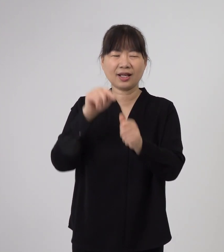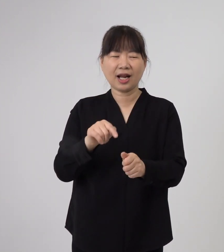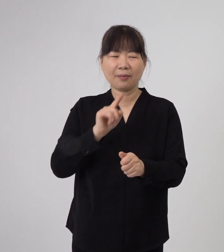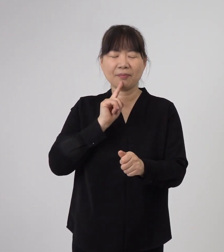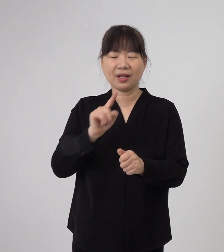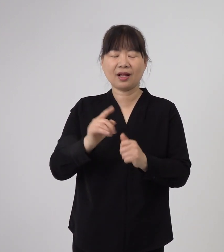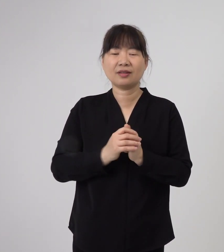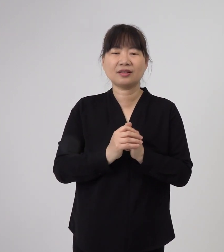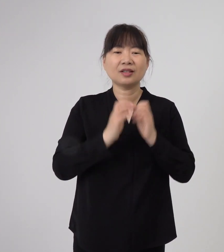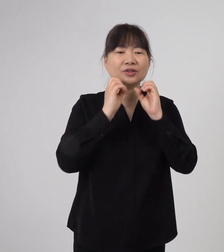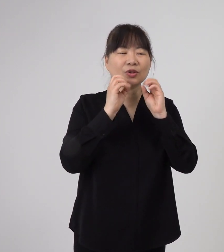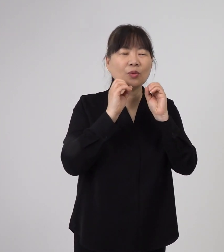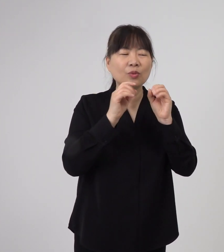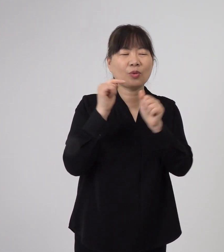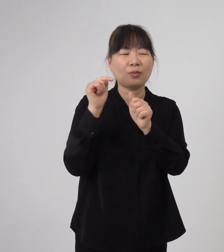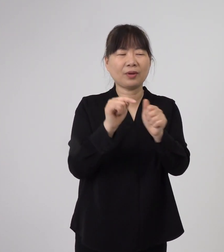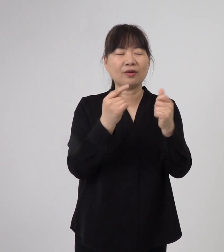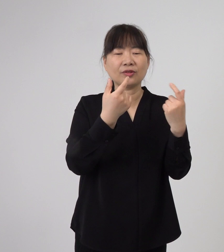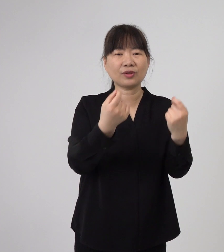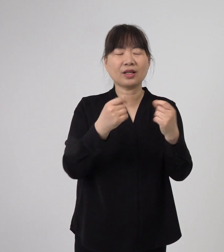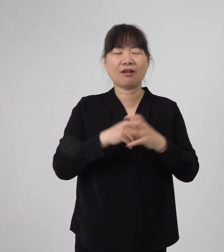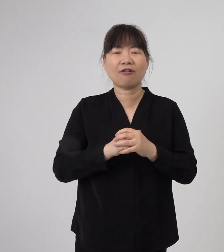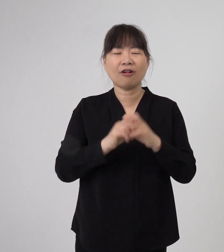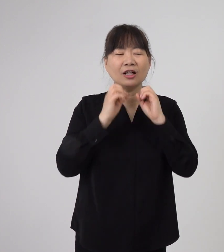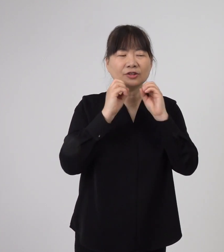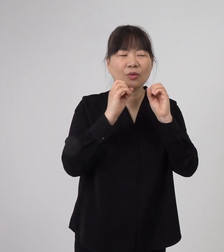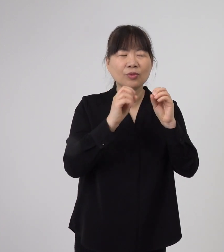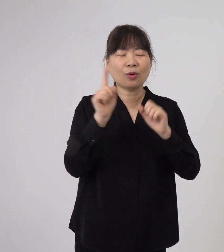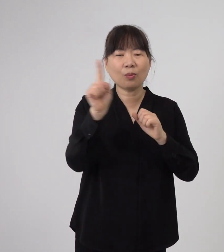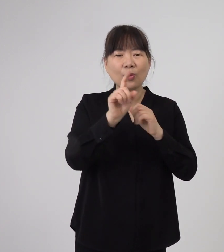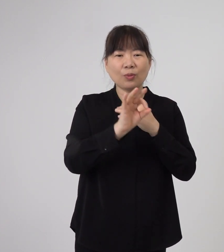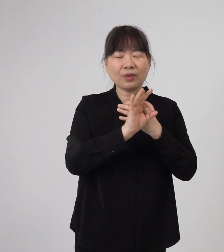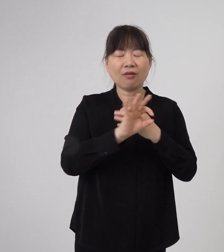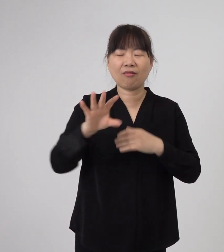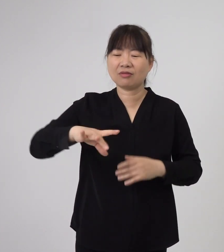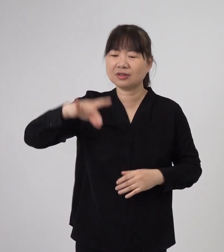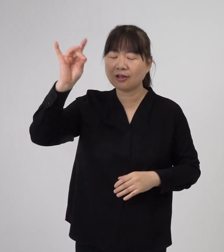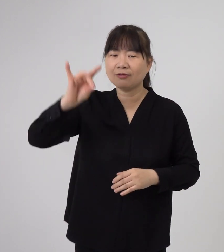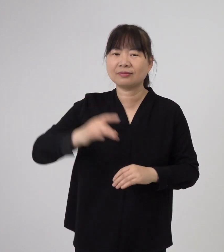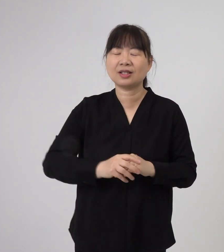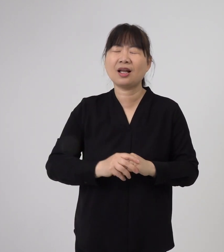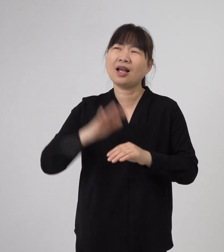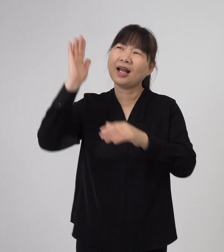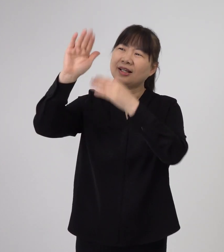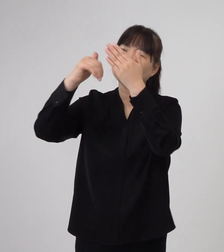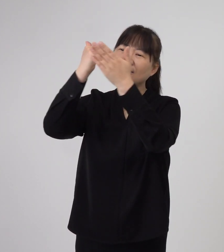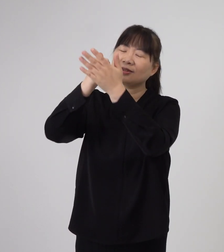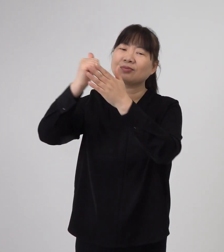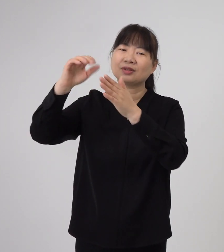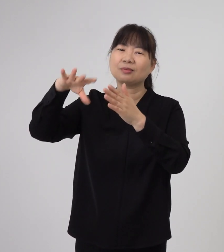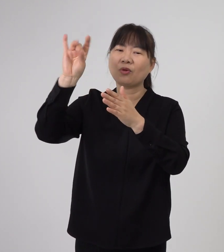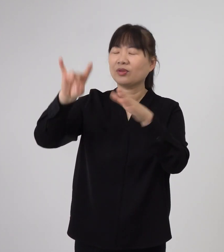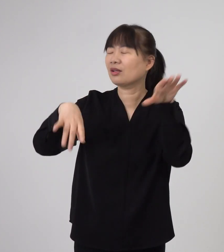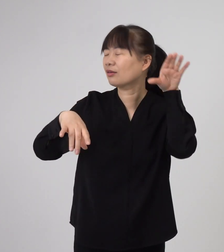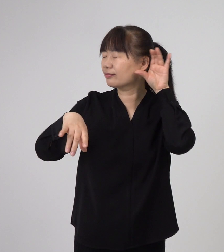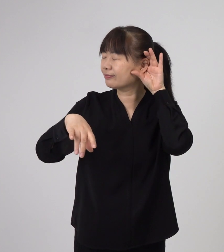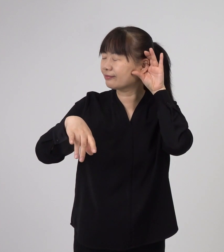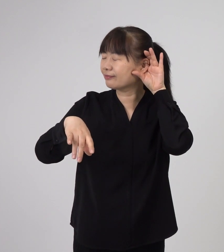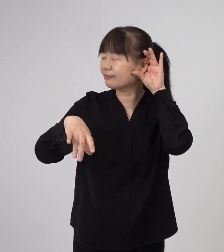이게 전도의 명령이에요. 그럼 전도라는 게 뭐냐 하면 처음에 하나님이 먼저 들으시는